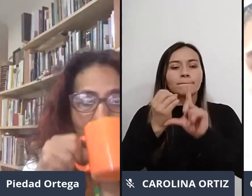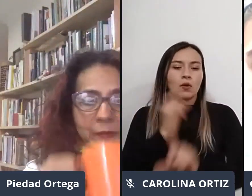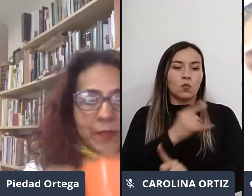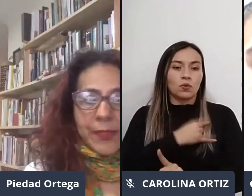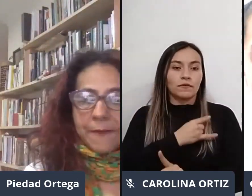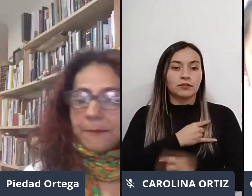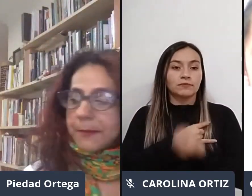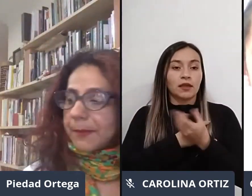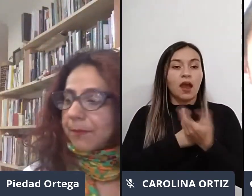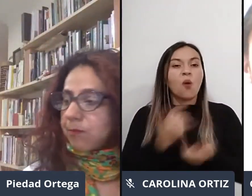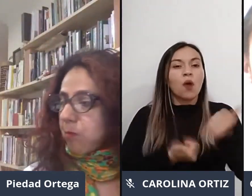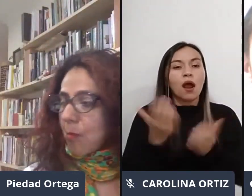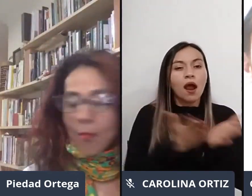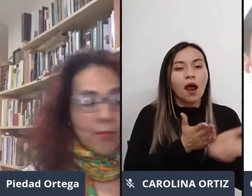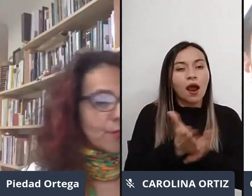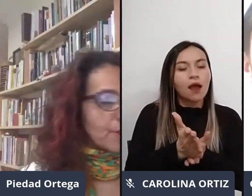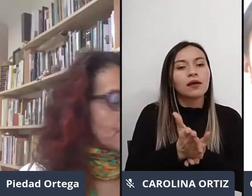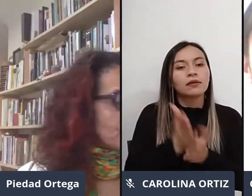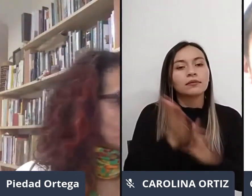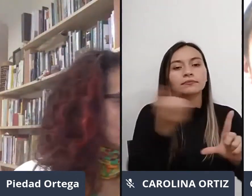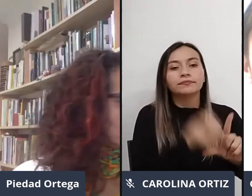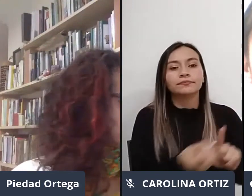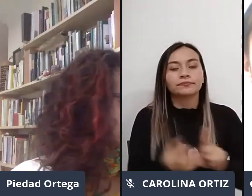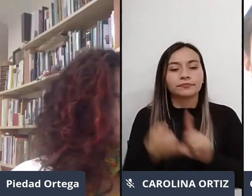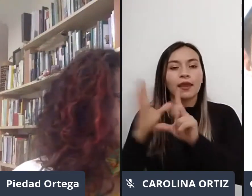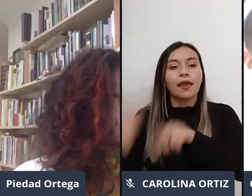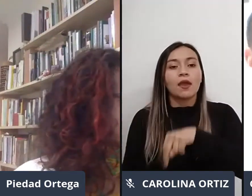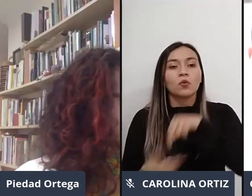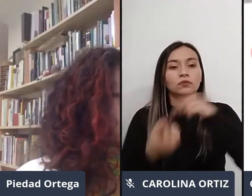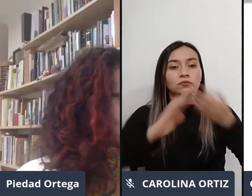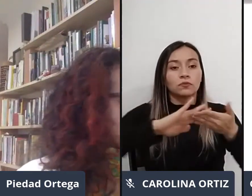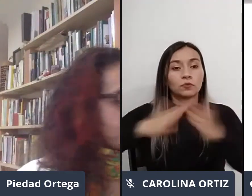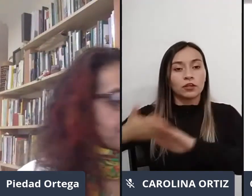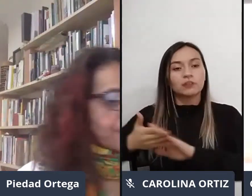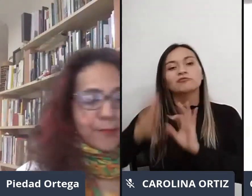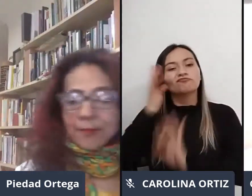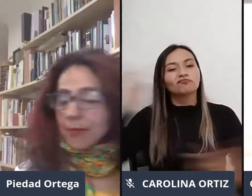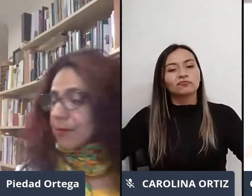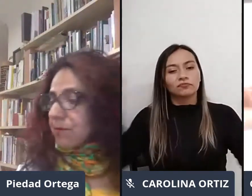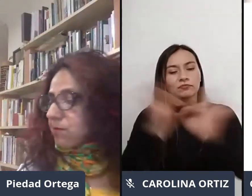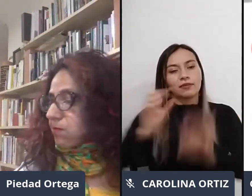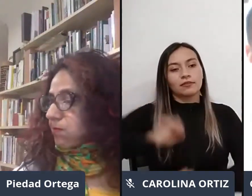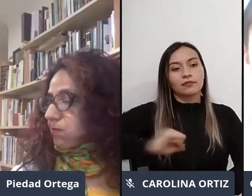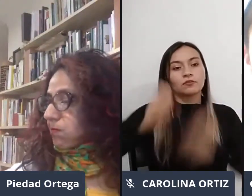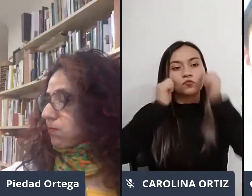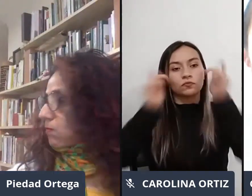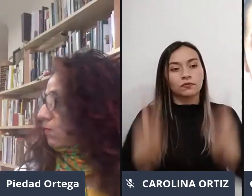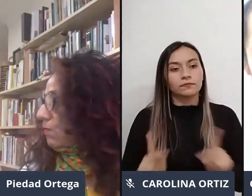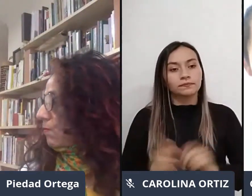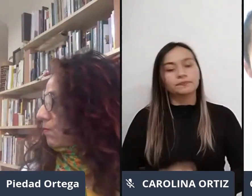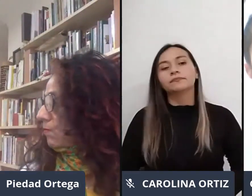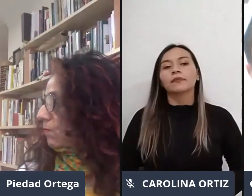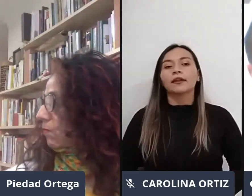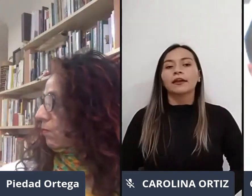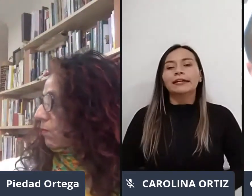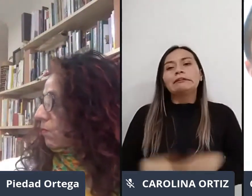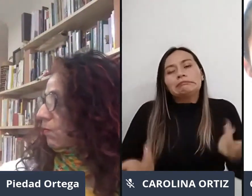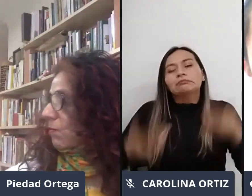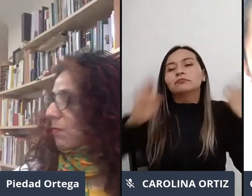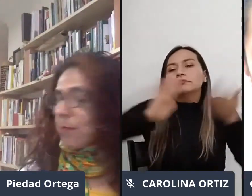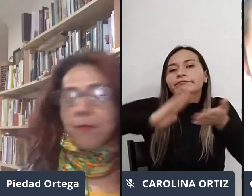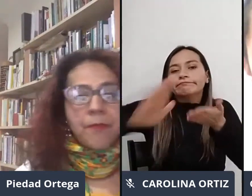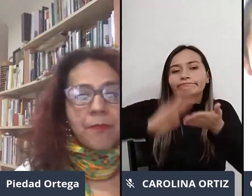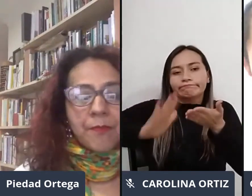de la licenciatura en educación comunitaria con énfasis en derechos humanos. Nada, pedirles disculpas